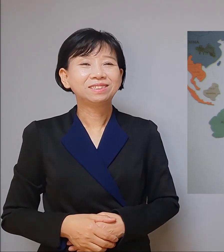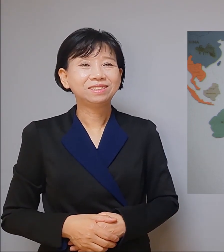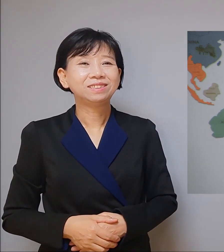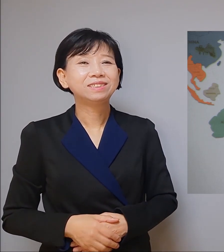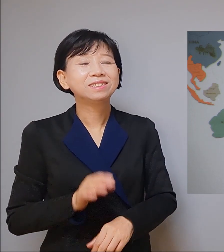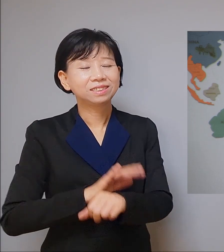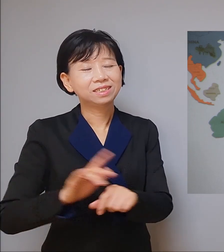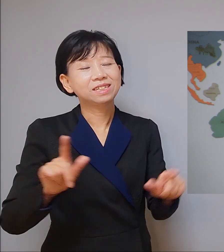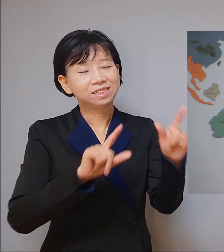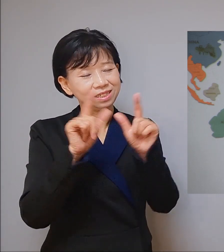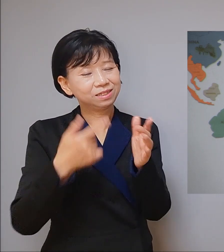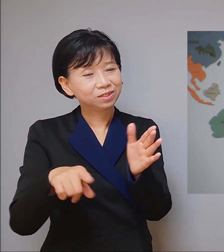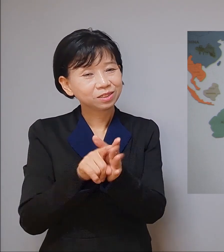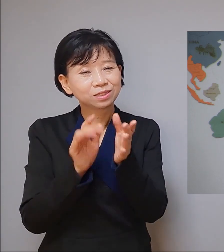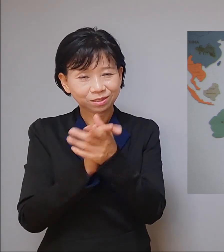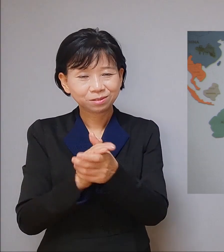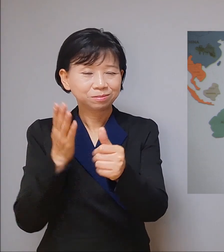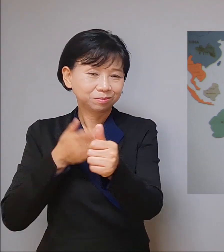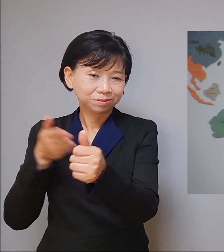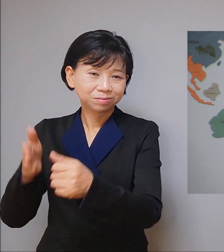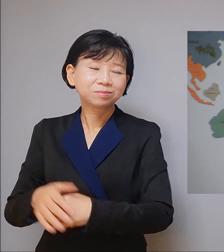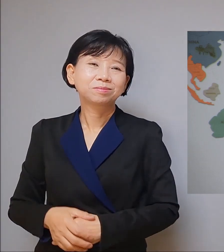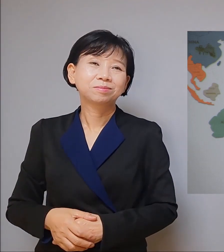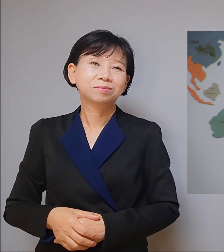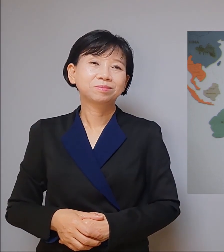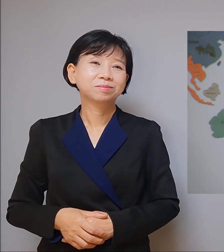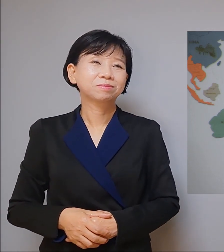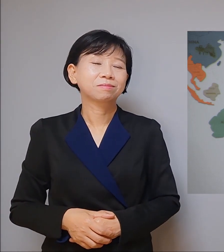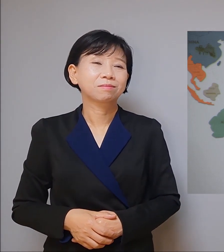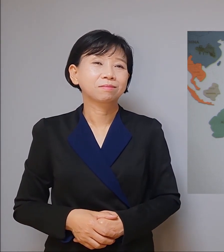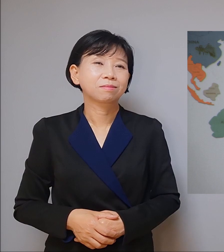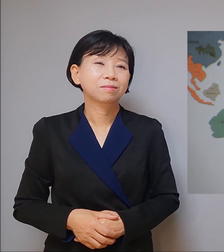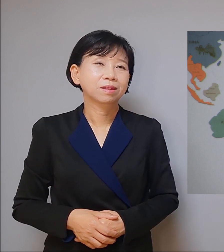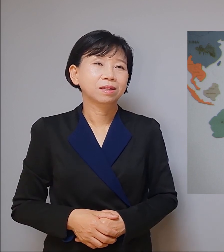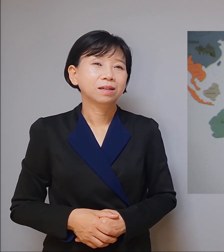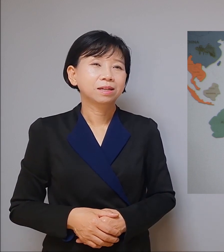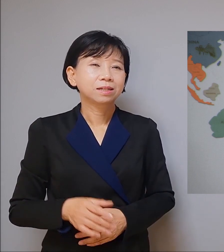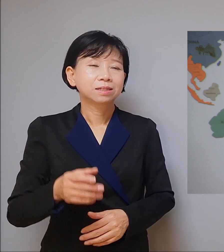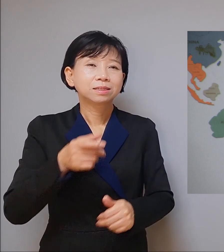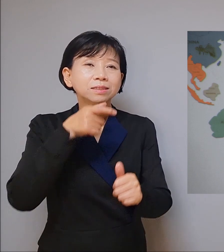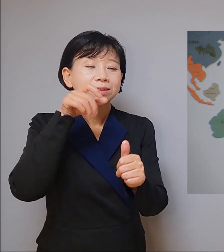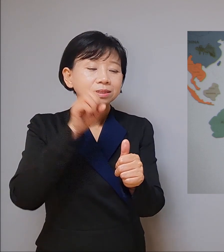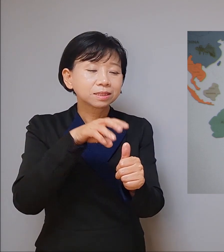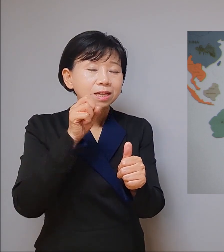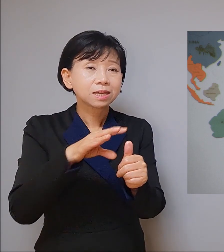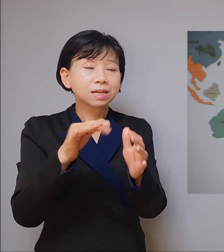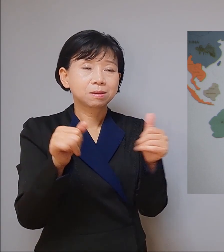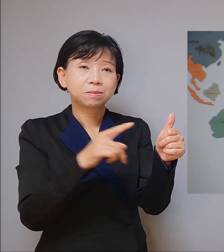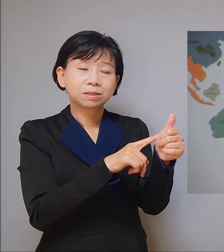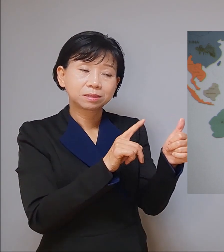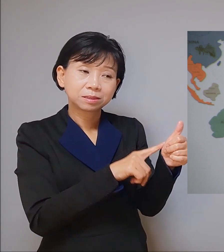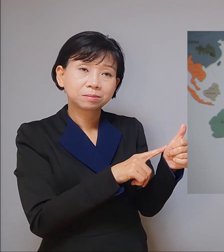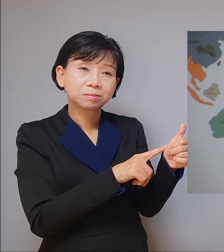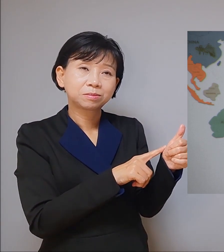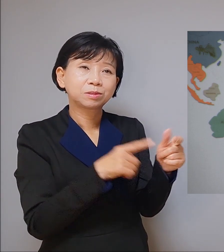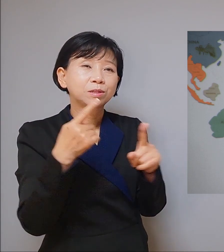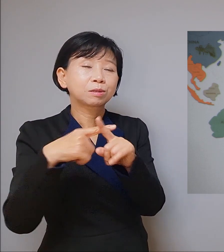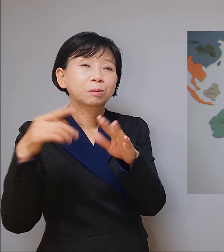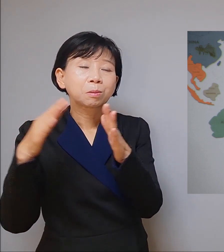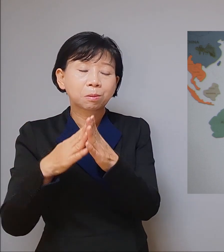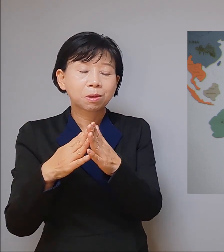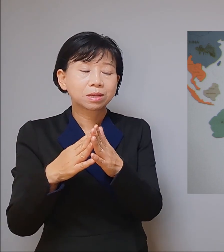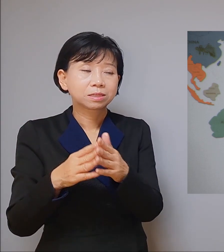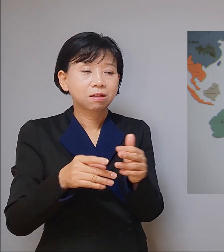네, 잘 사실 수 있도록 기도해 주시면 좋겠습니다. 우리 세례 받으신 권정호 성도님 교회에서